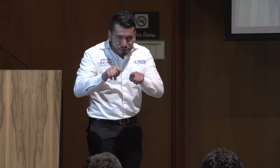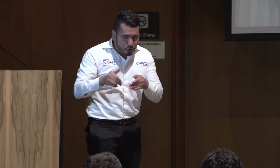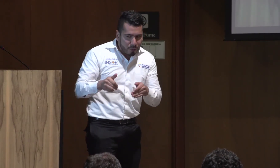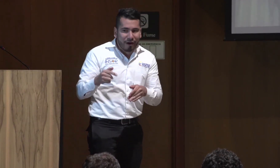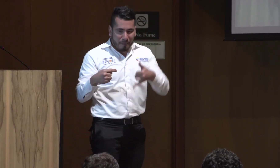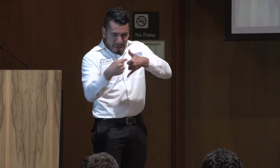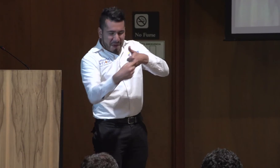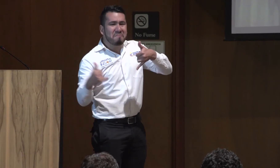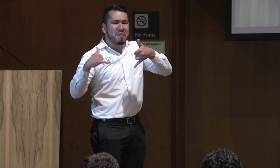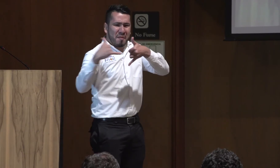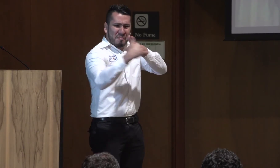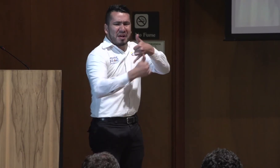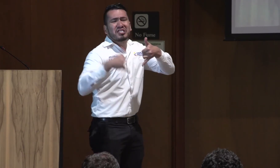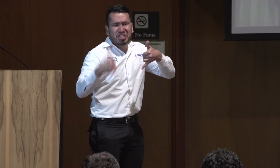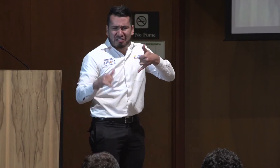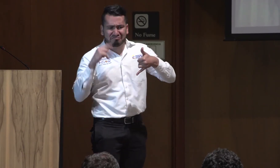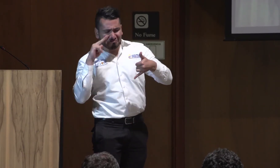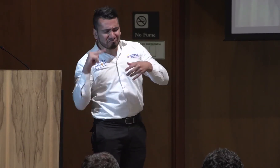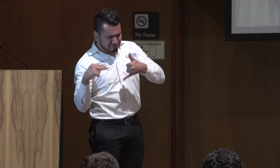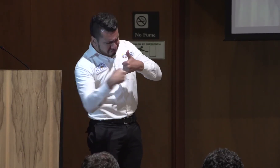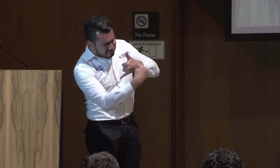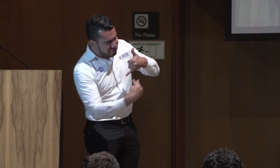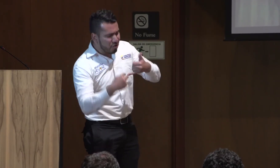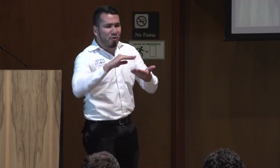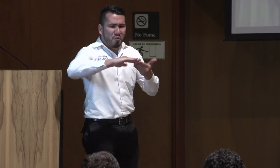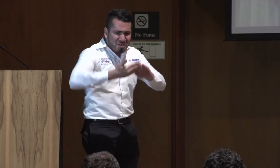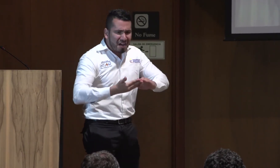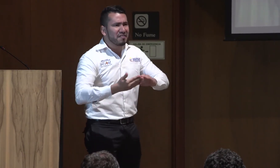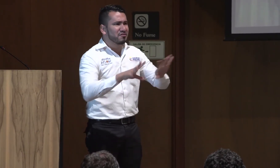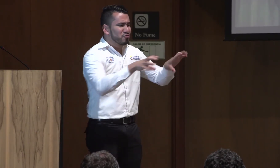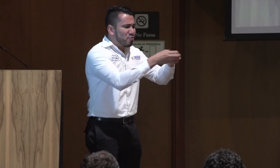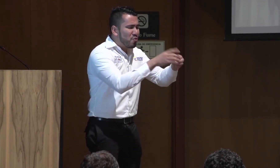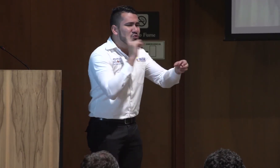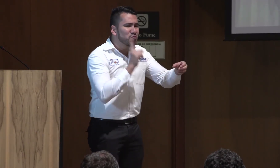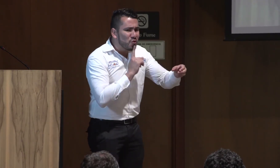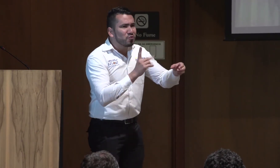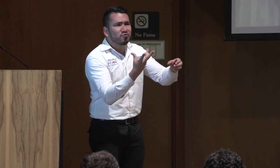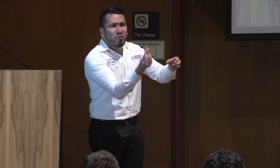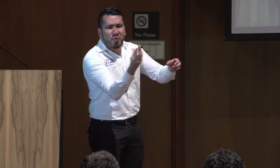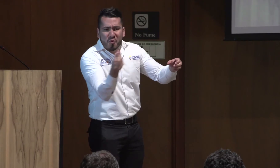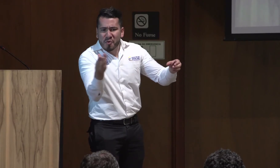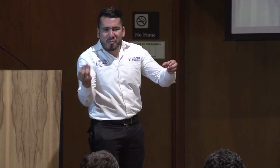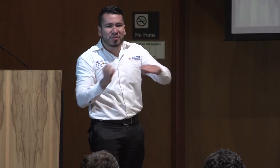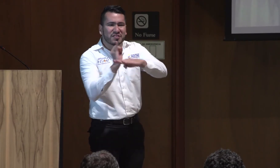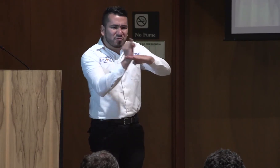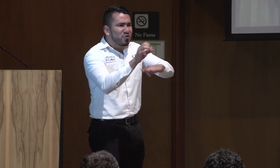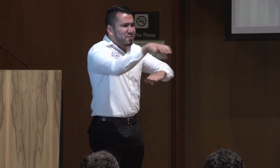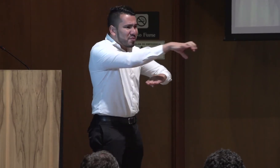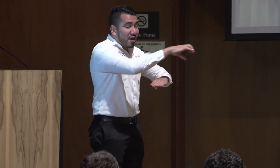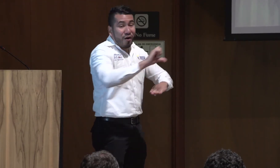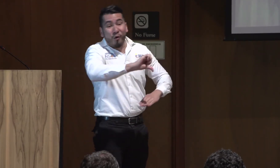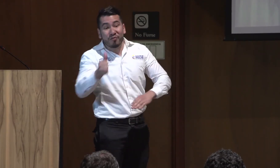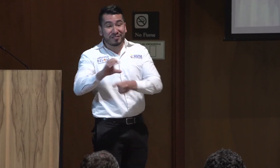ir identificando comunidades y grupos de personas sordas, instituciones educativas en otras